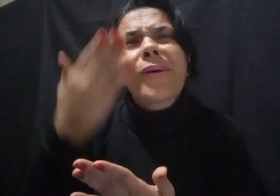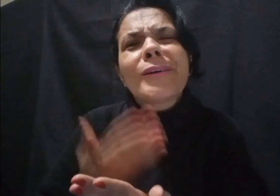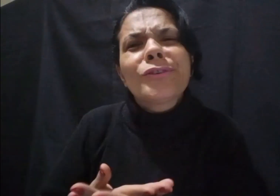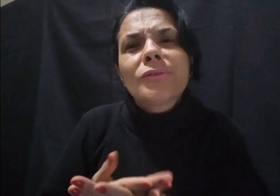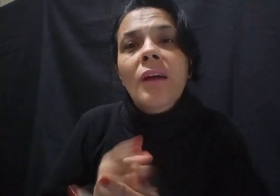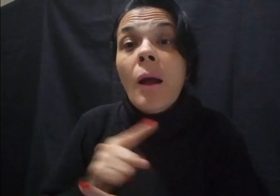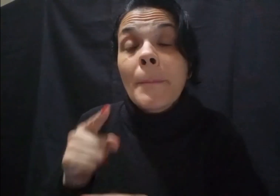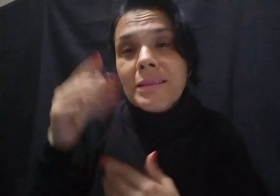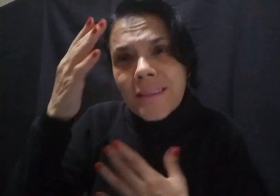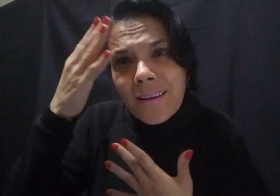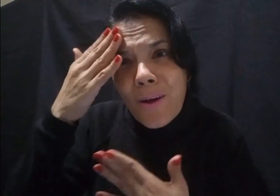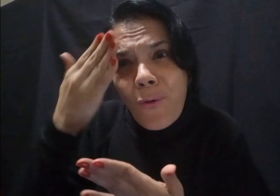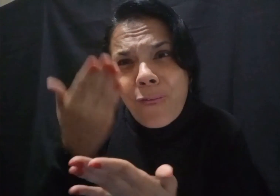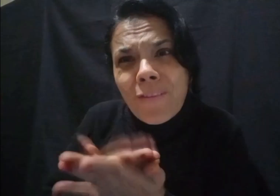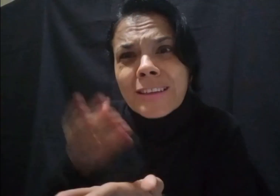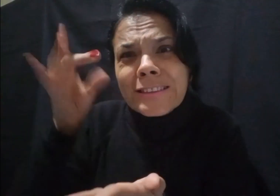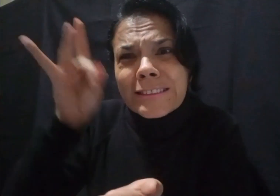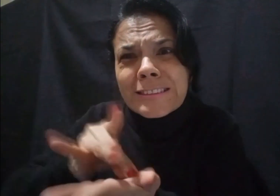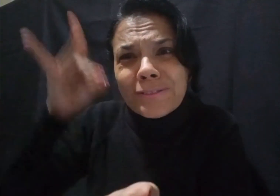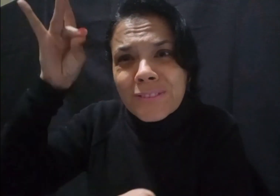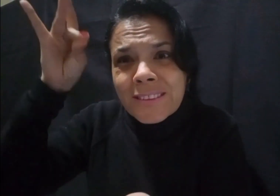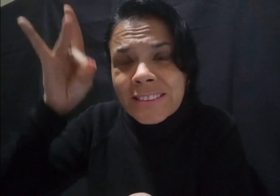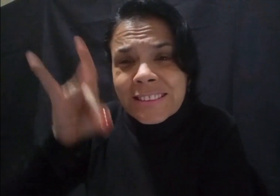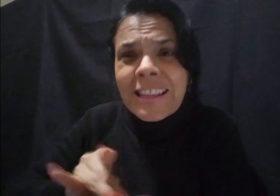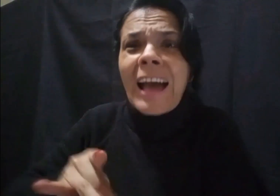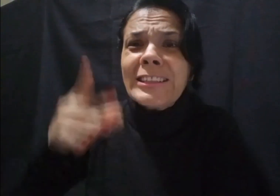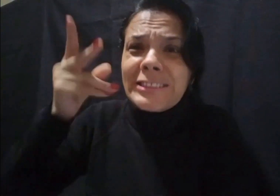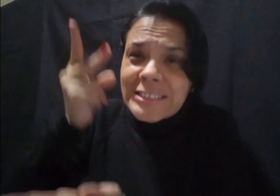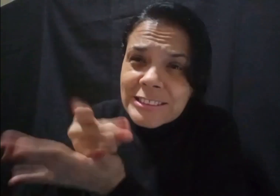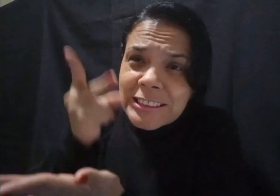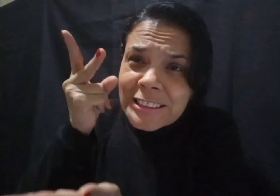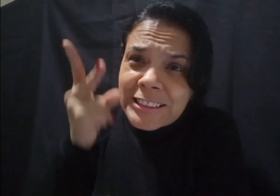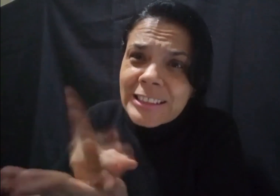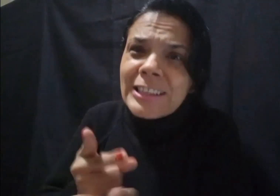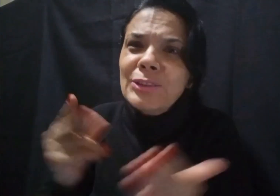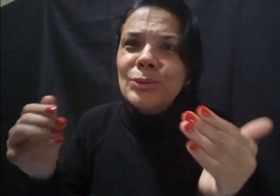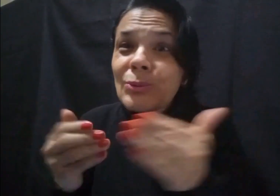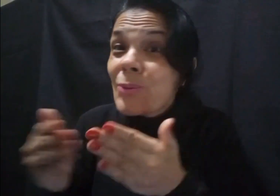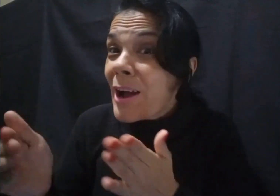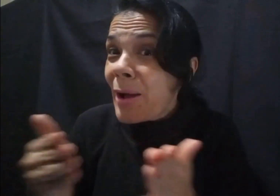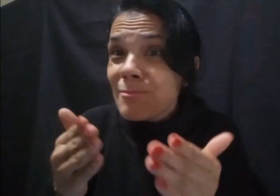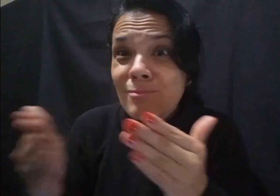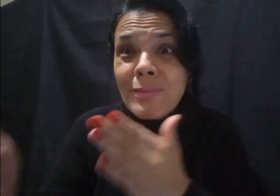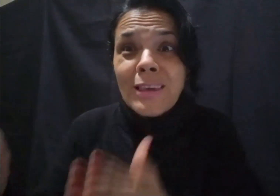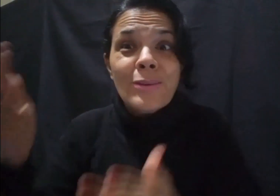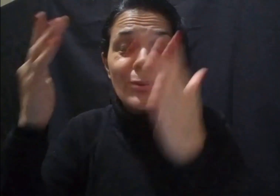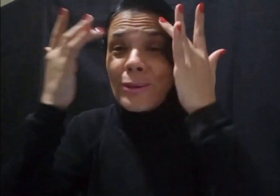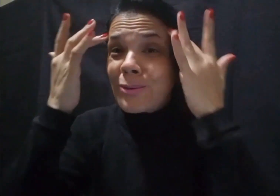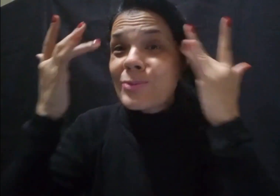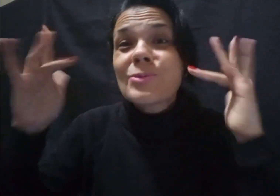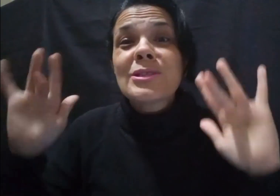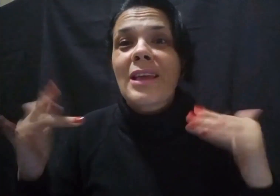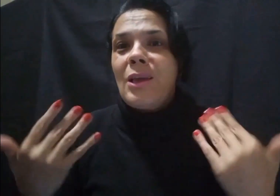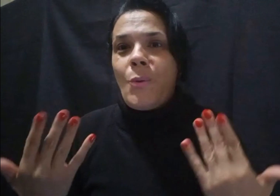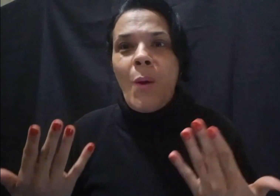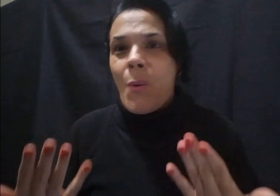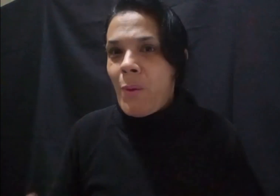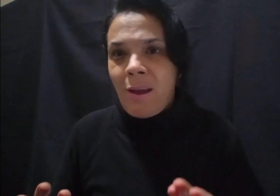confiar mesmo sem compreender totalmente. É seguir adiante, mesmo quando o caminho parece incerto. É manter a